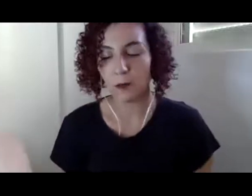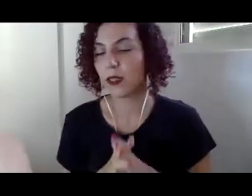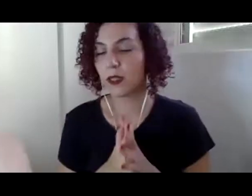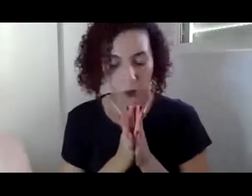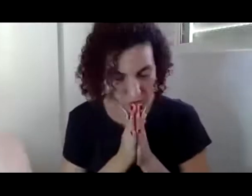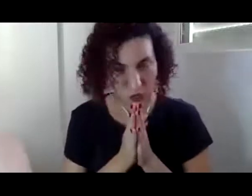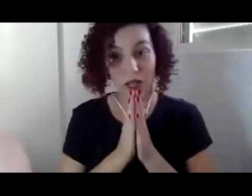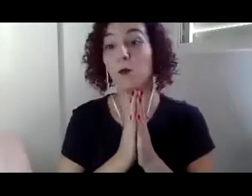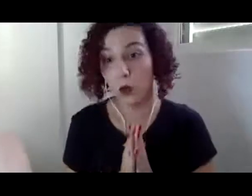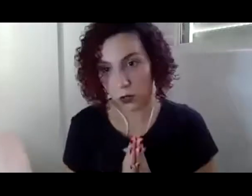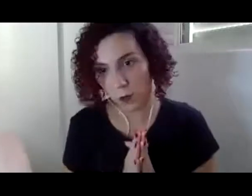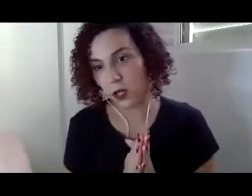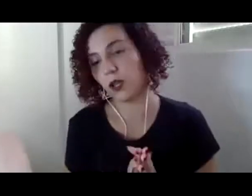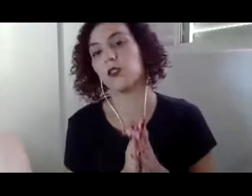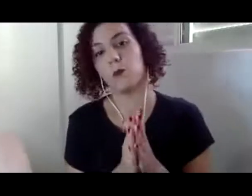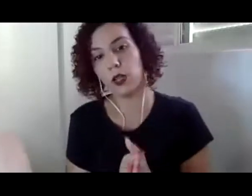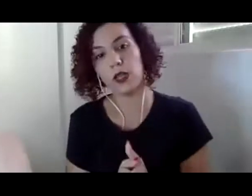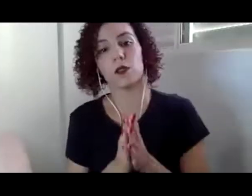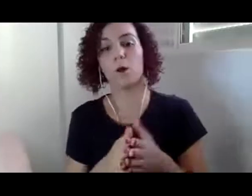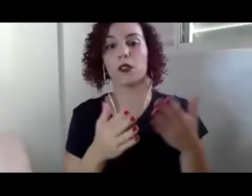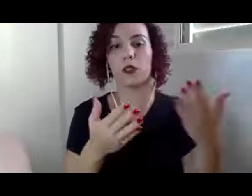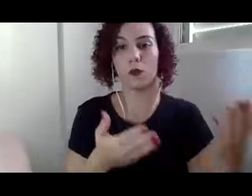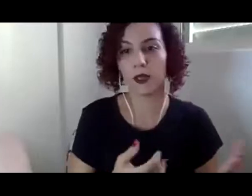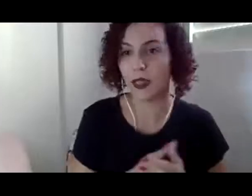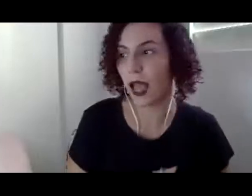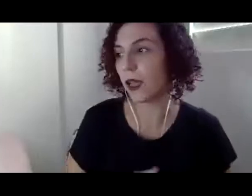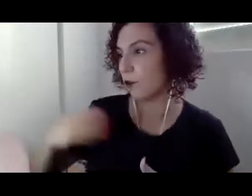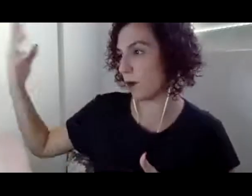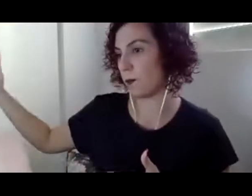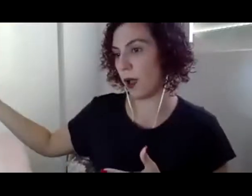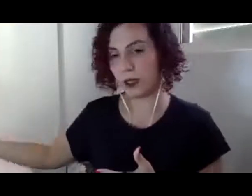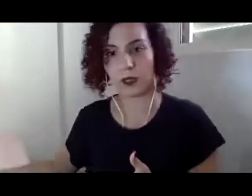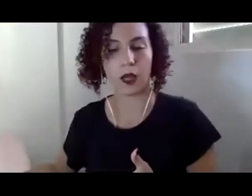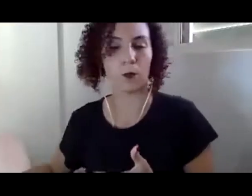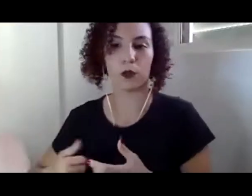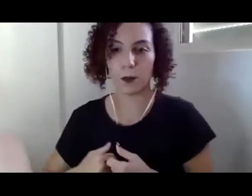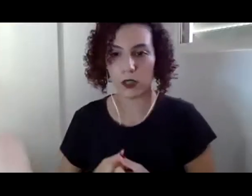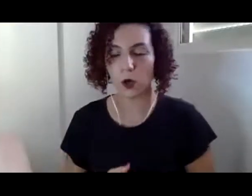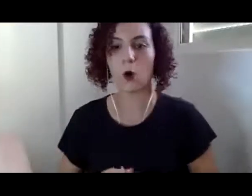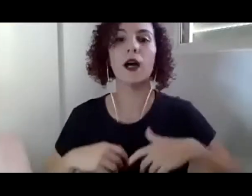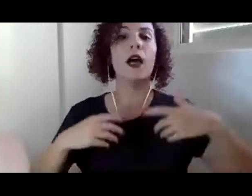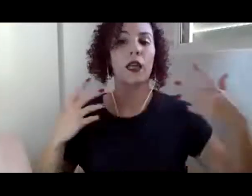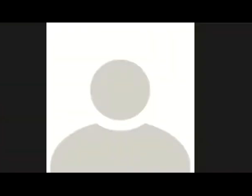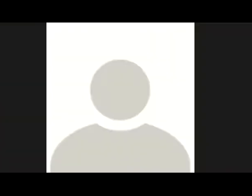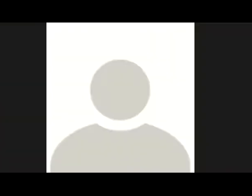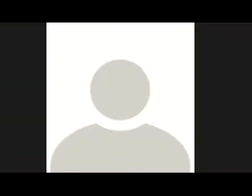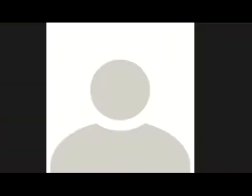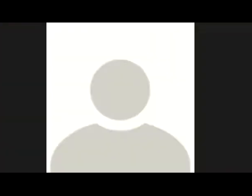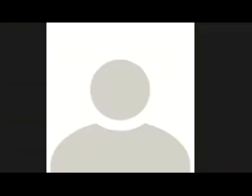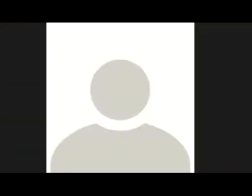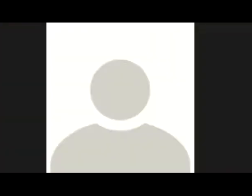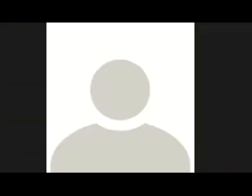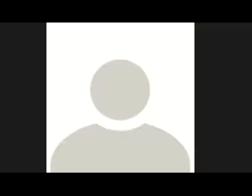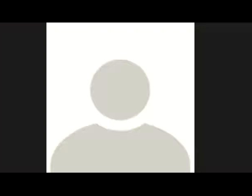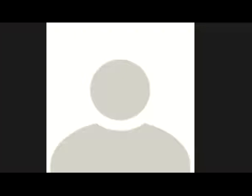importante, Tabata? Não, gente, ele é muito importante. Por isso, né? Eu preciso me apresentar, eu vou me apresentar uma outra pessoa, eu